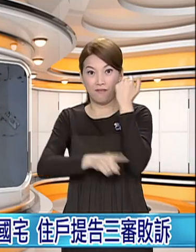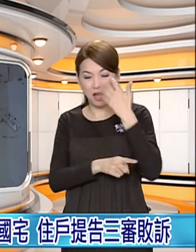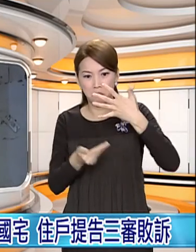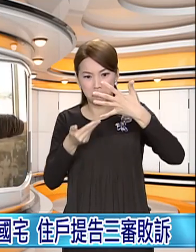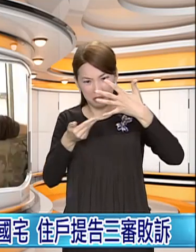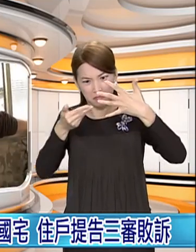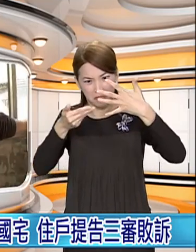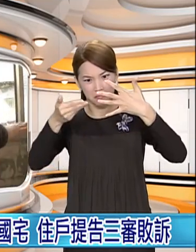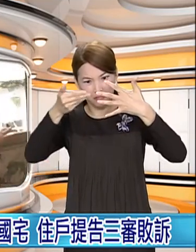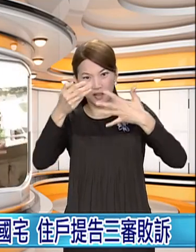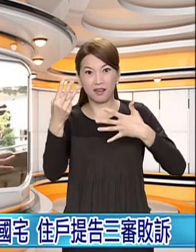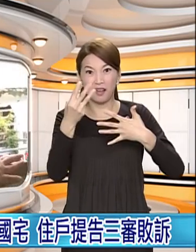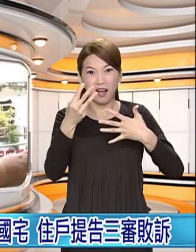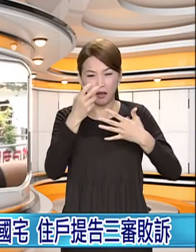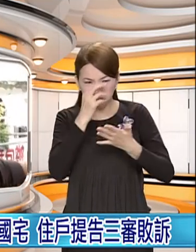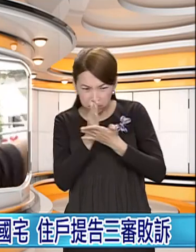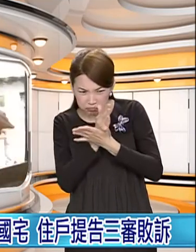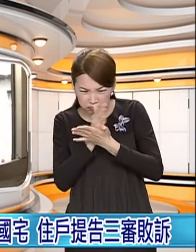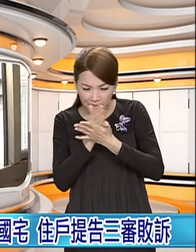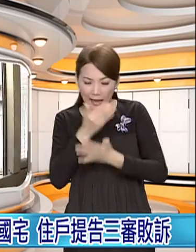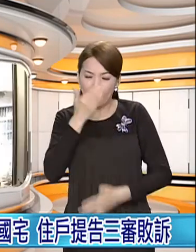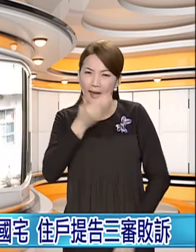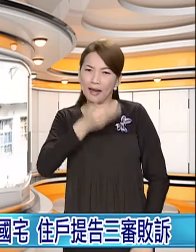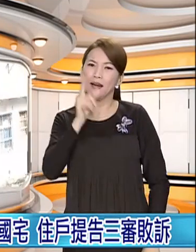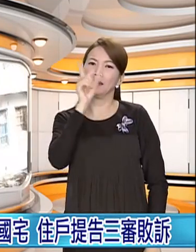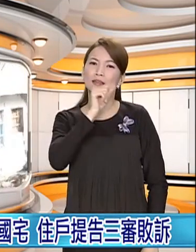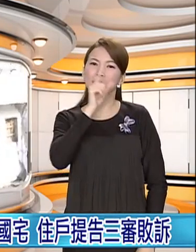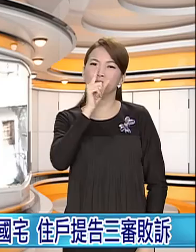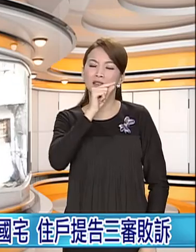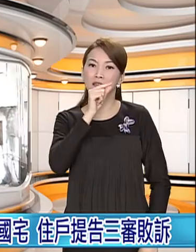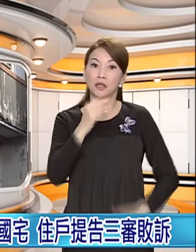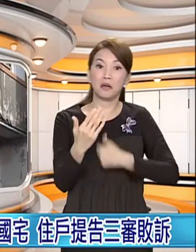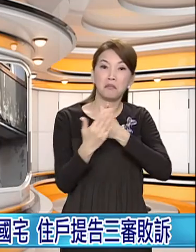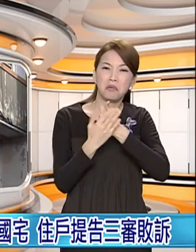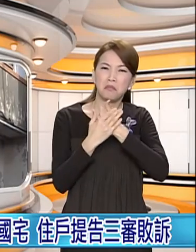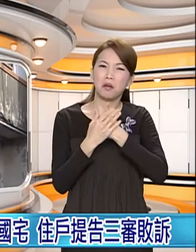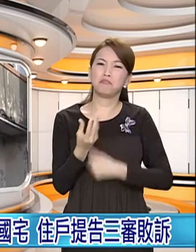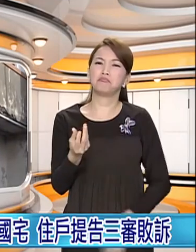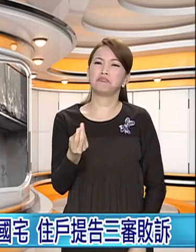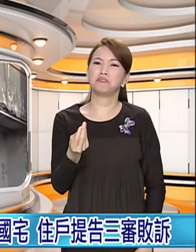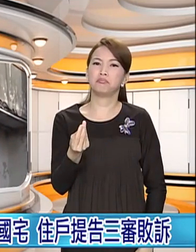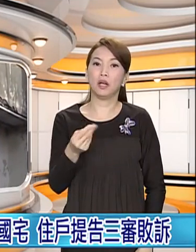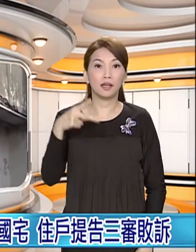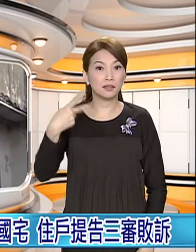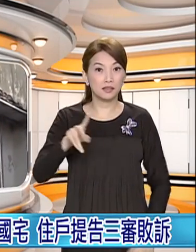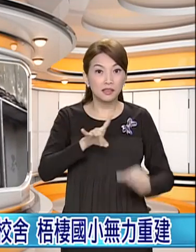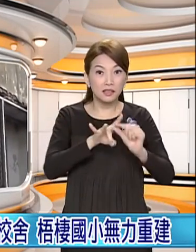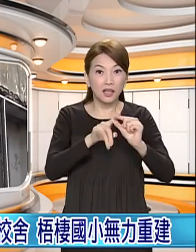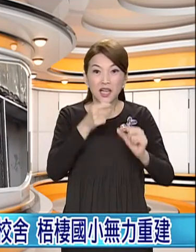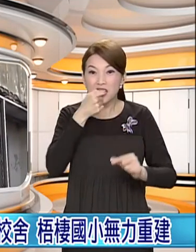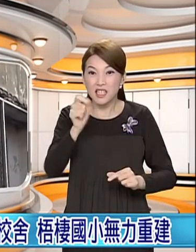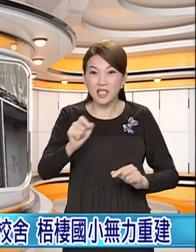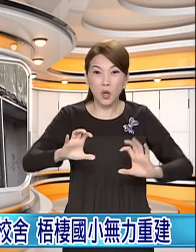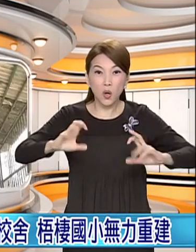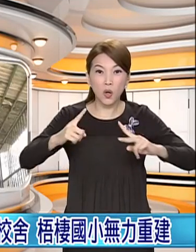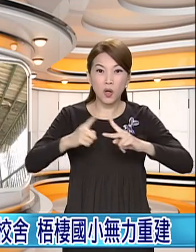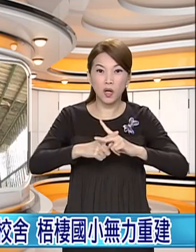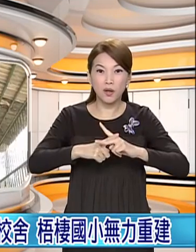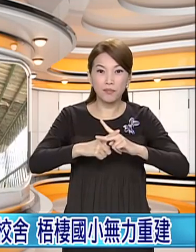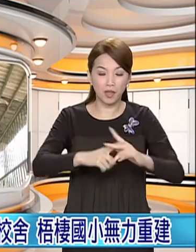无门。另外，在台中的梧栖国小，有2栋校舍是危